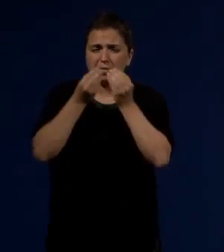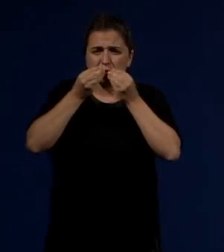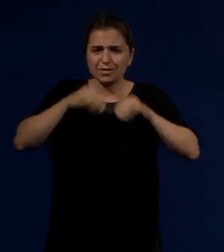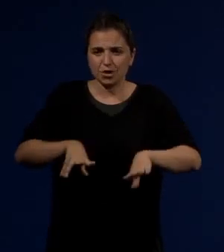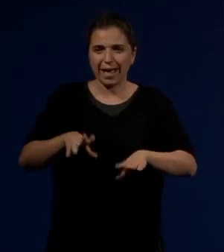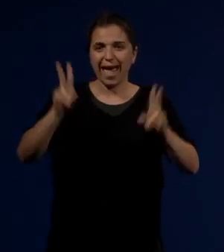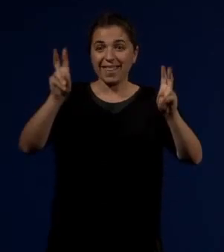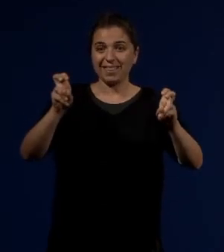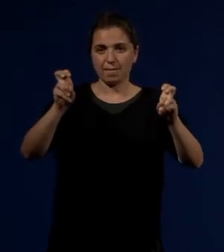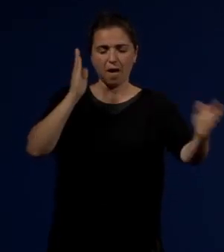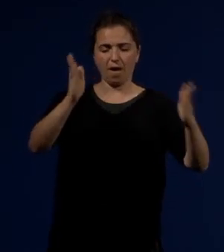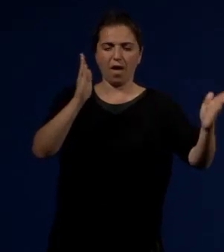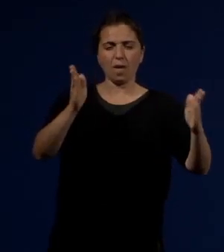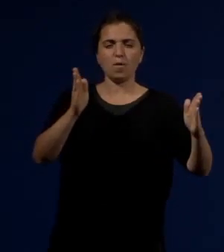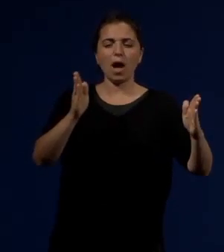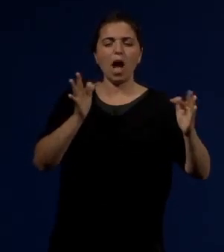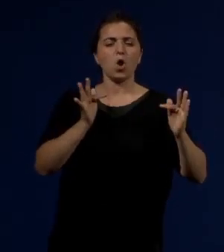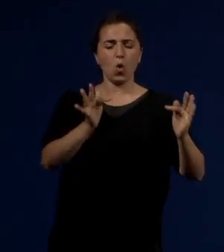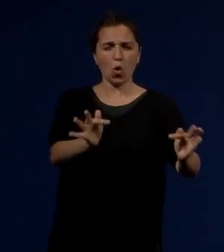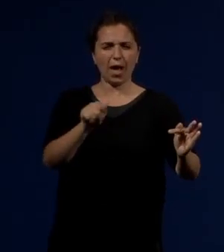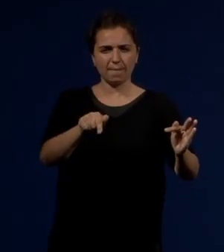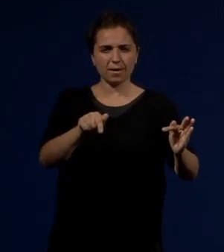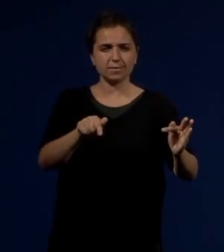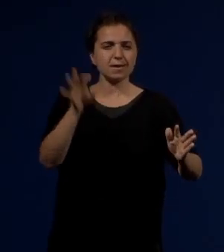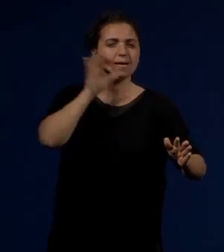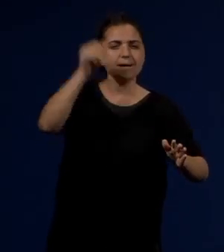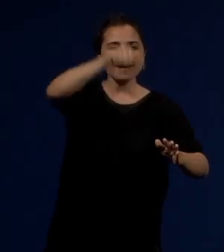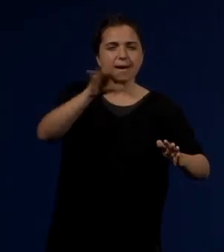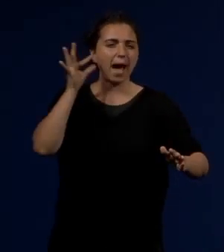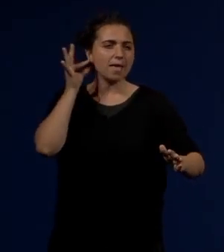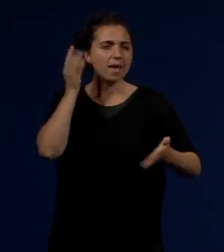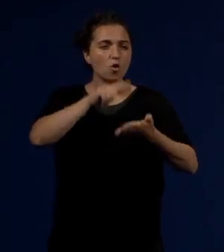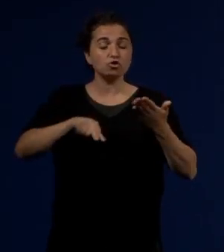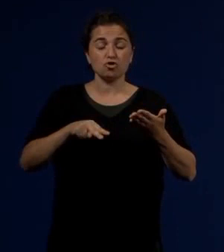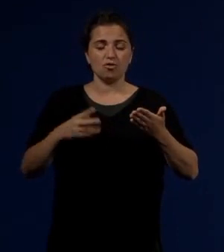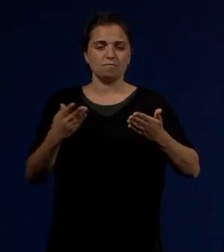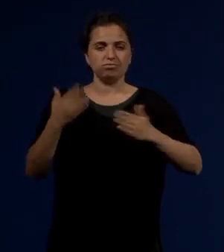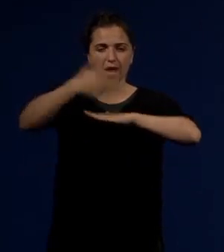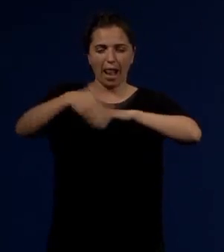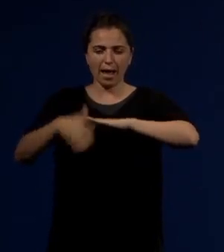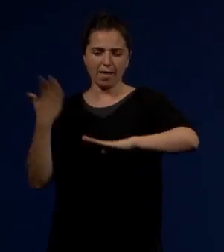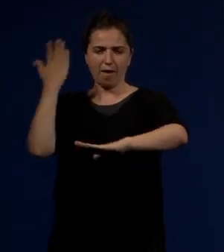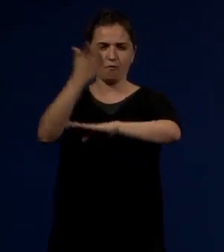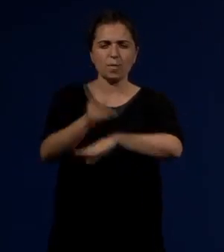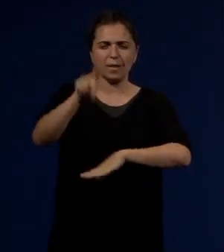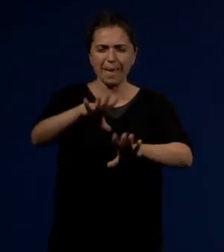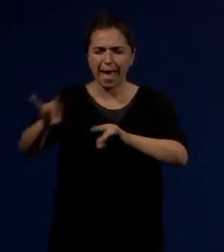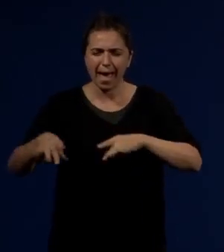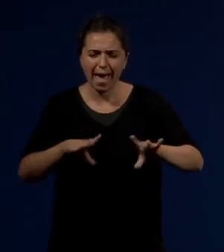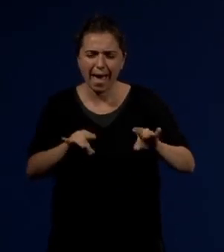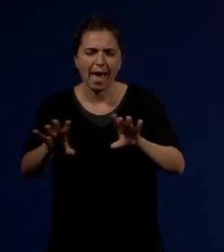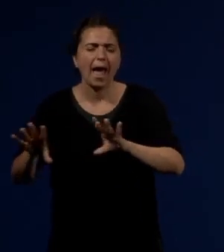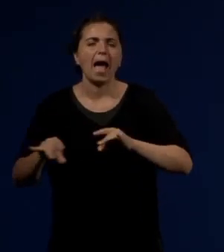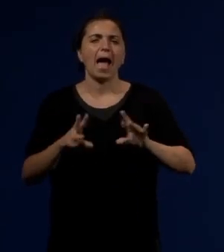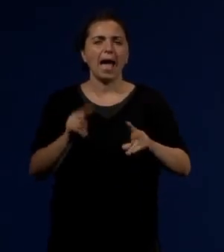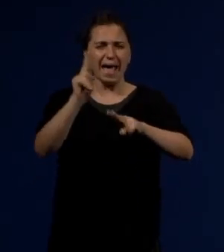máis, cando as galegas e os galegos salimos ás rúas, non solamente para berrar, sino para manchar as mãos de chapapote, facendo aquilo que o goberno